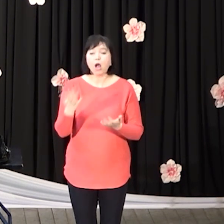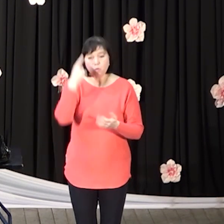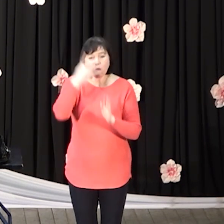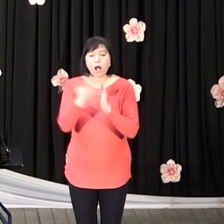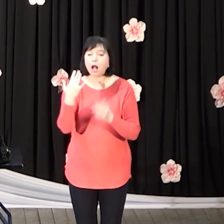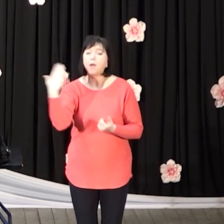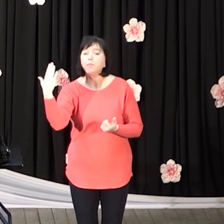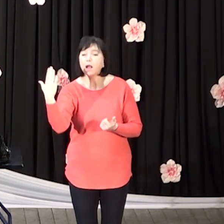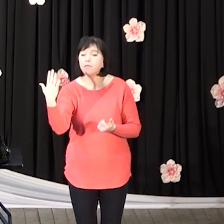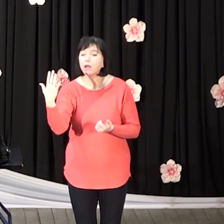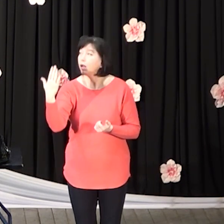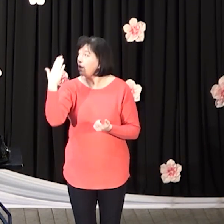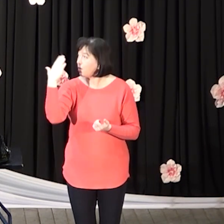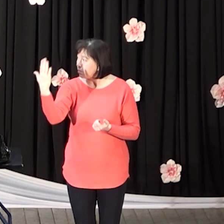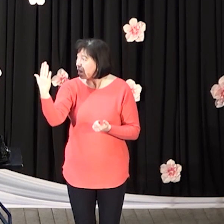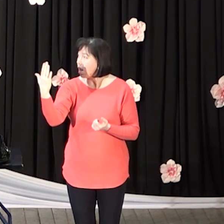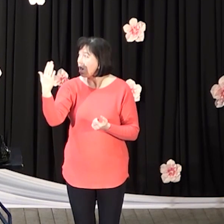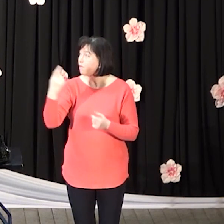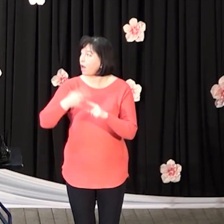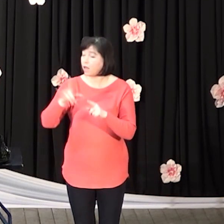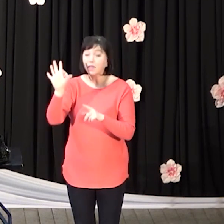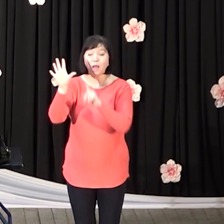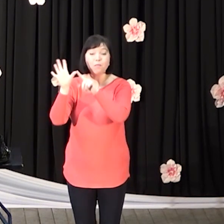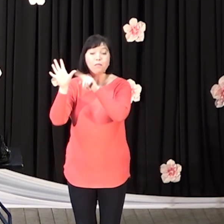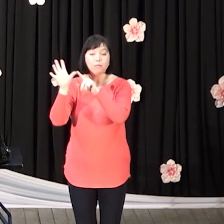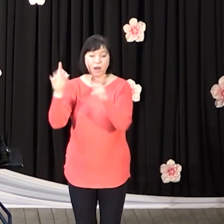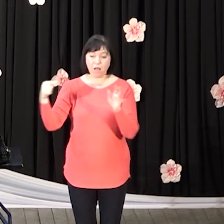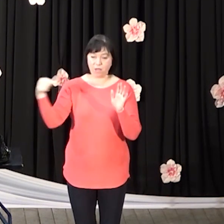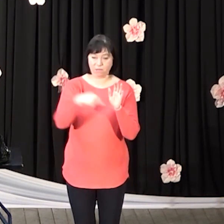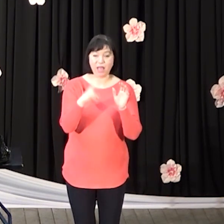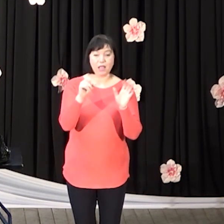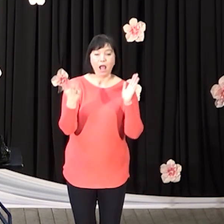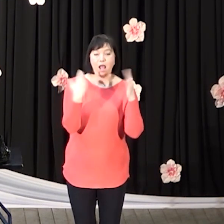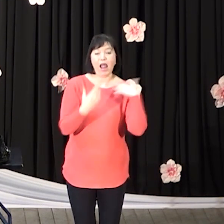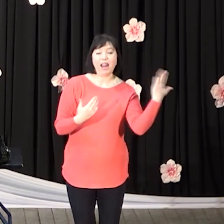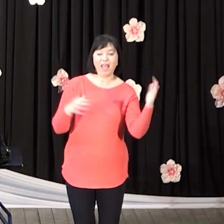dreaptă, mâna dreaptă este mâna în care degetul mare este orientat spre stânga.